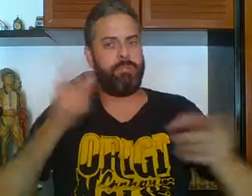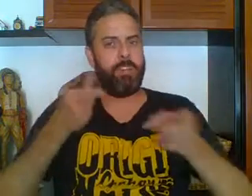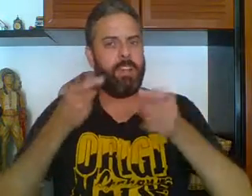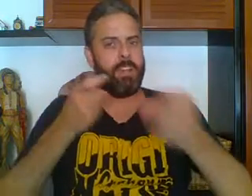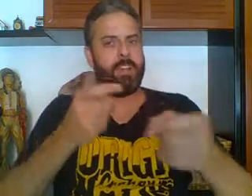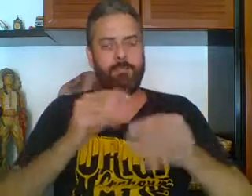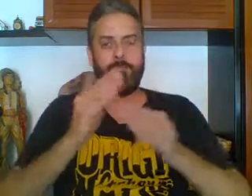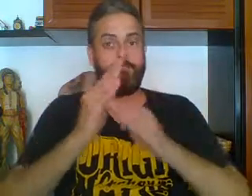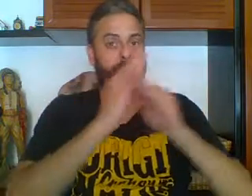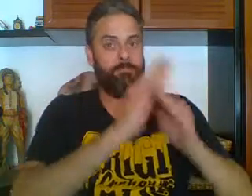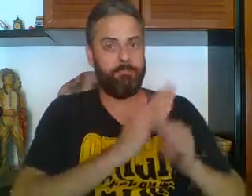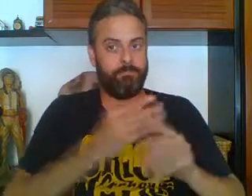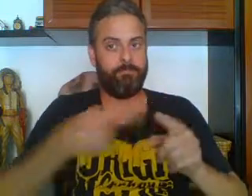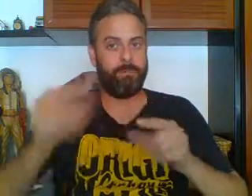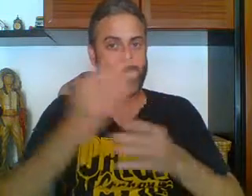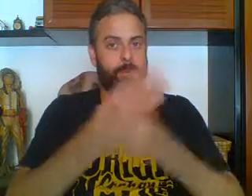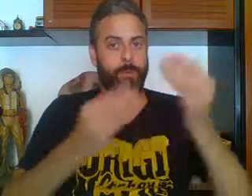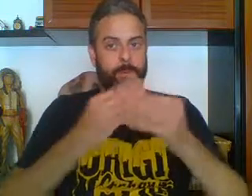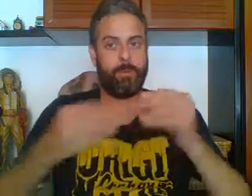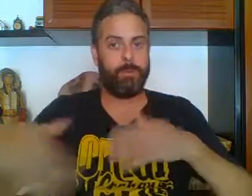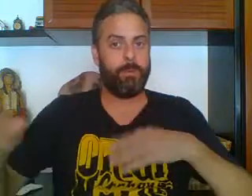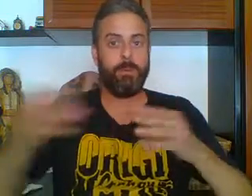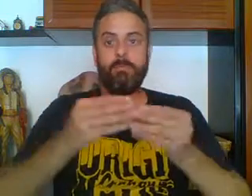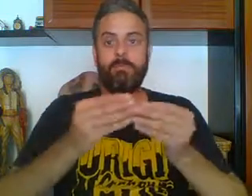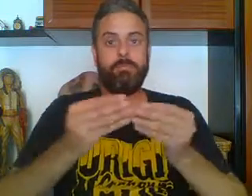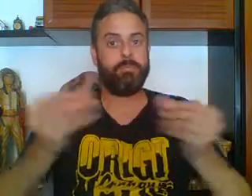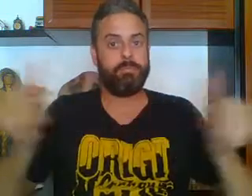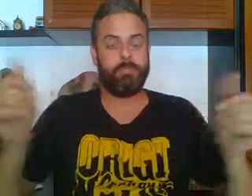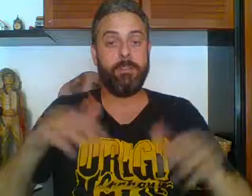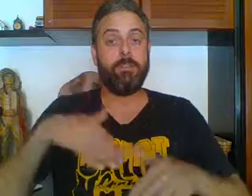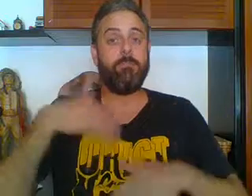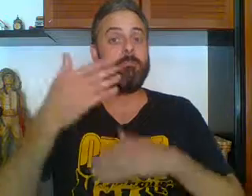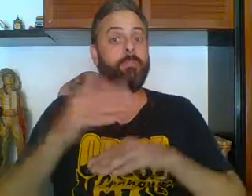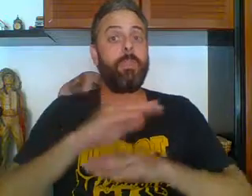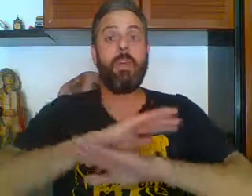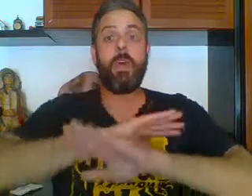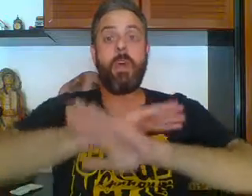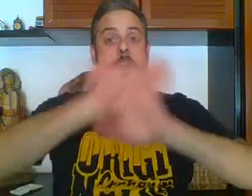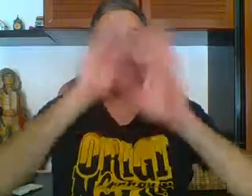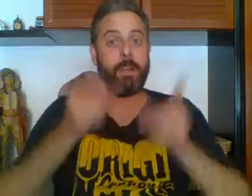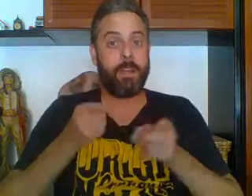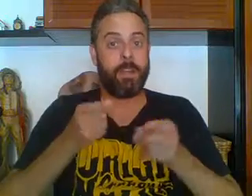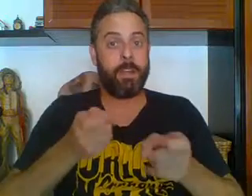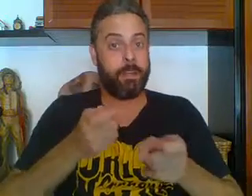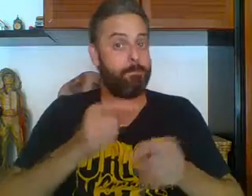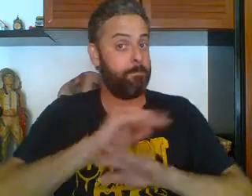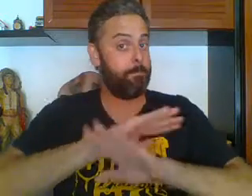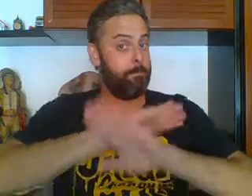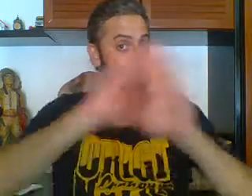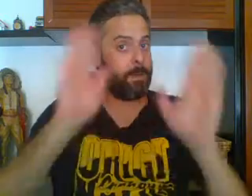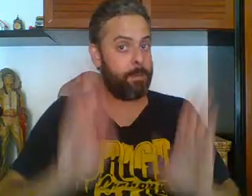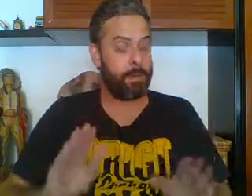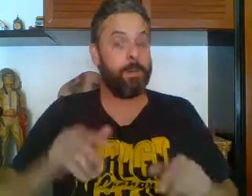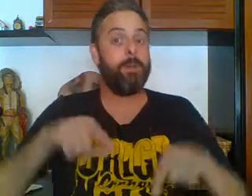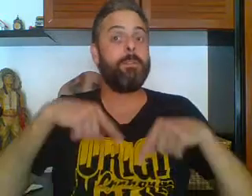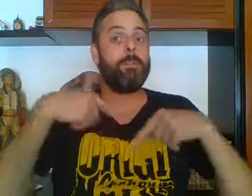¿eh? Porque la etapa está siendo muy bonita. 34 kilómetros. Nosotros ya buscando la localidad de Arriondas, a